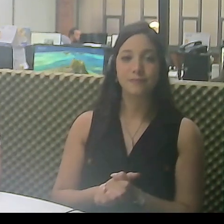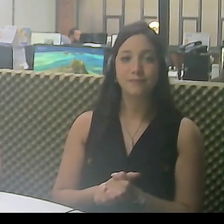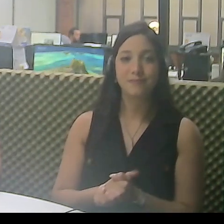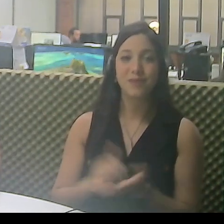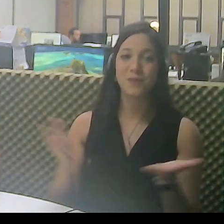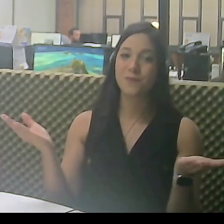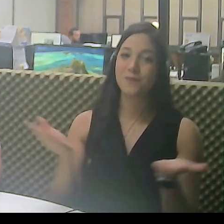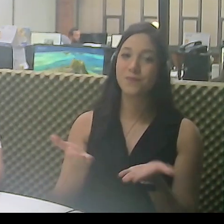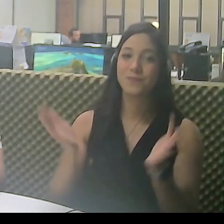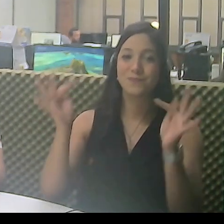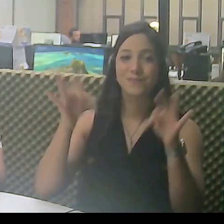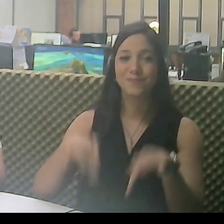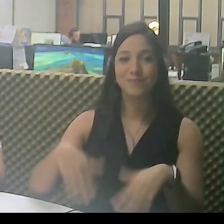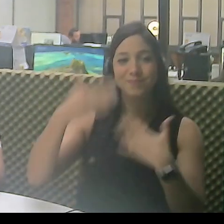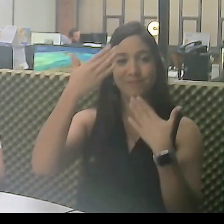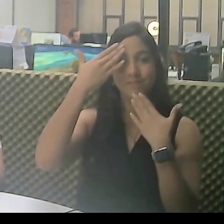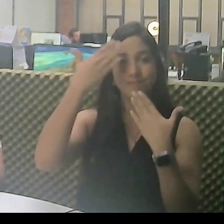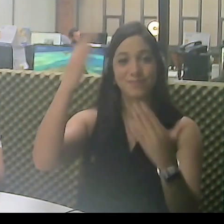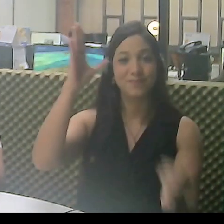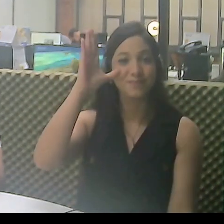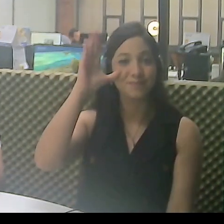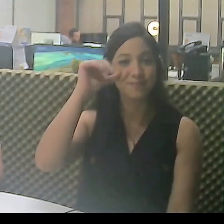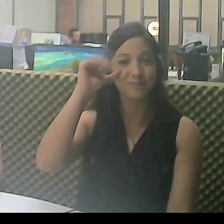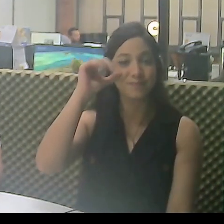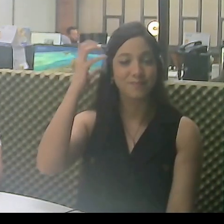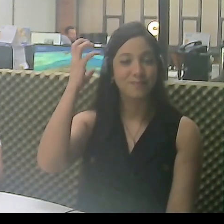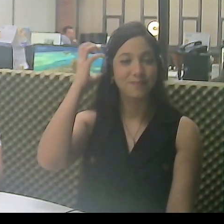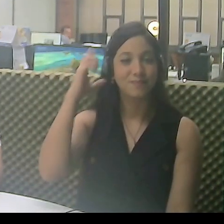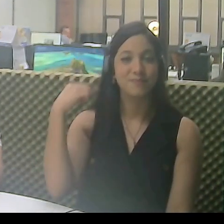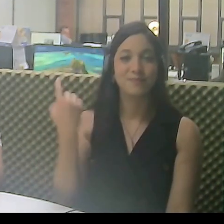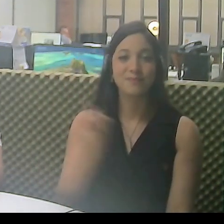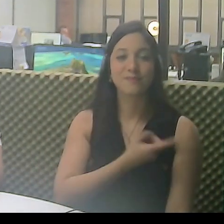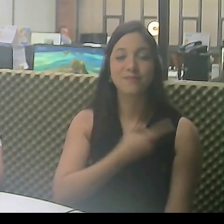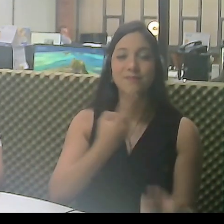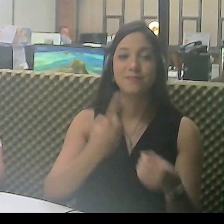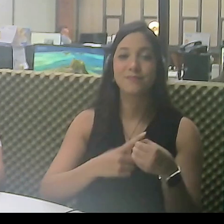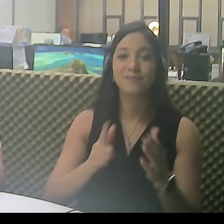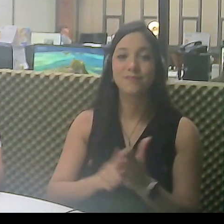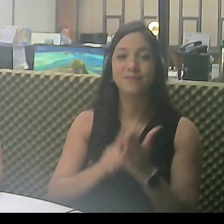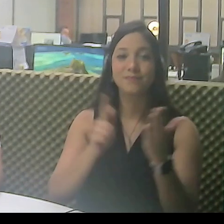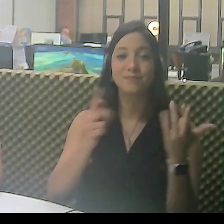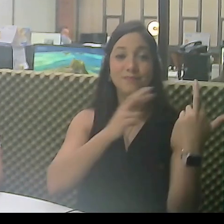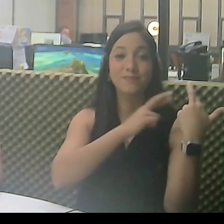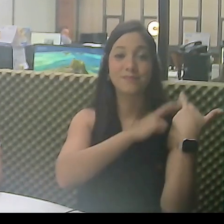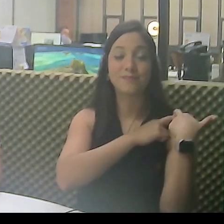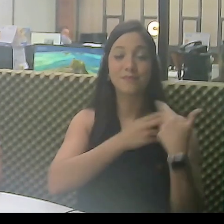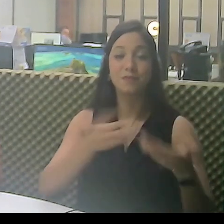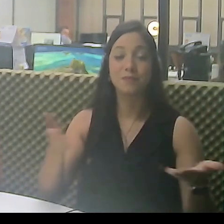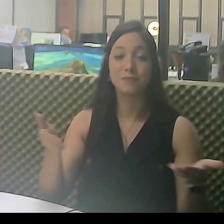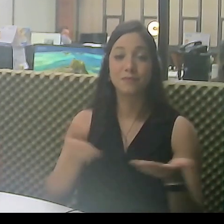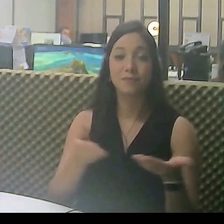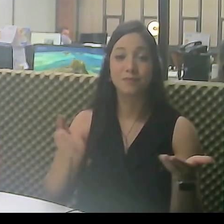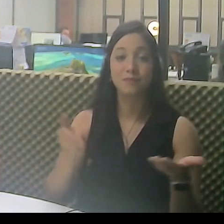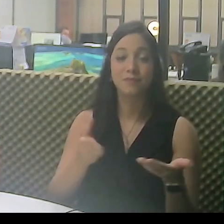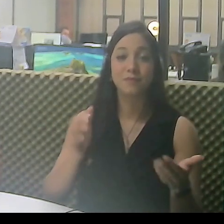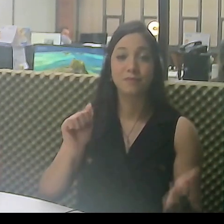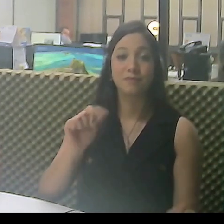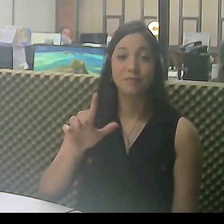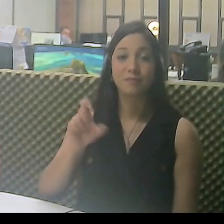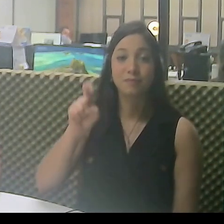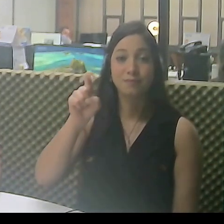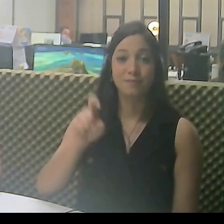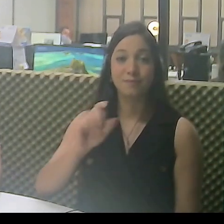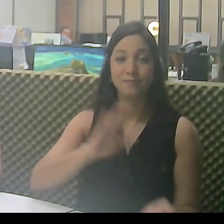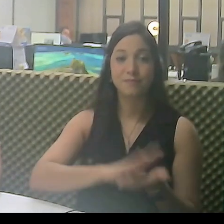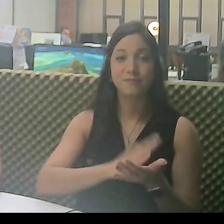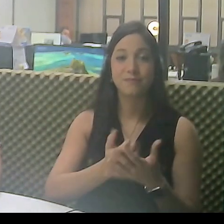notícias. A edição de hoje fica por aqui. Obrigado pela sua audiência, Rádio Nossa Cidade. Jornalista responsável pela edição, Alex